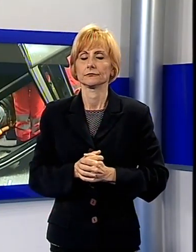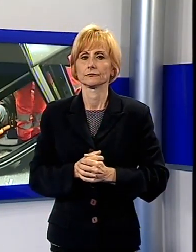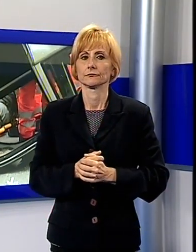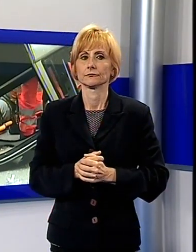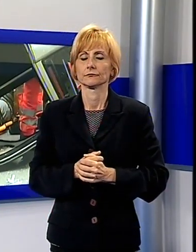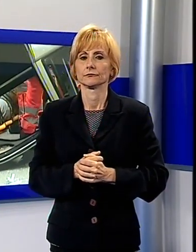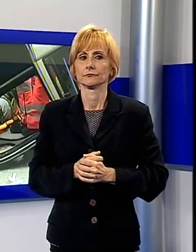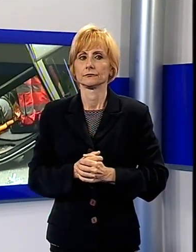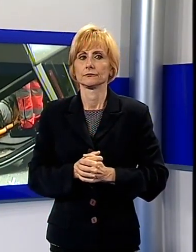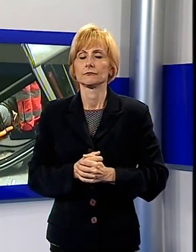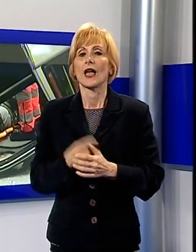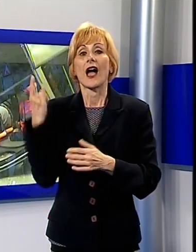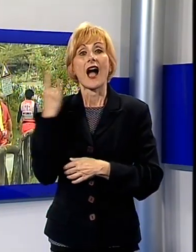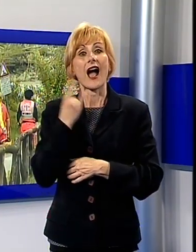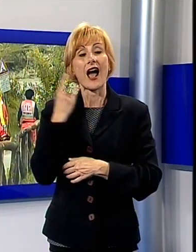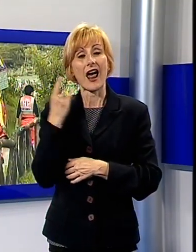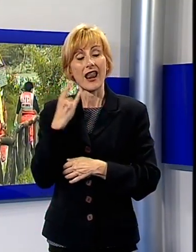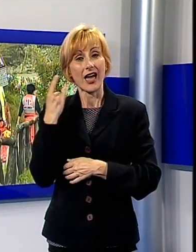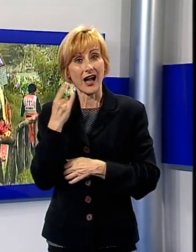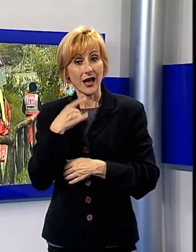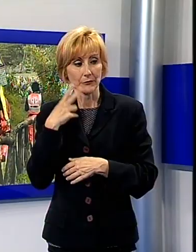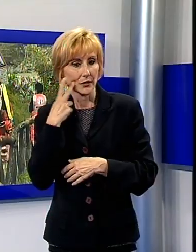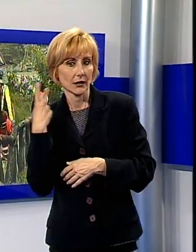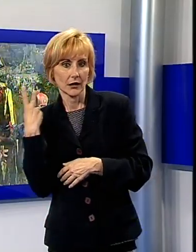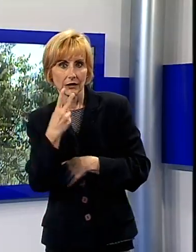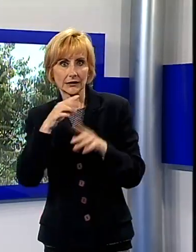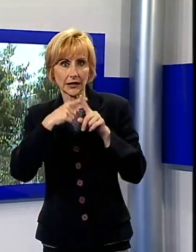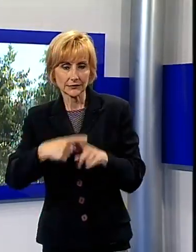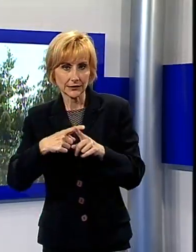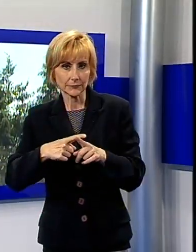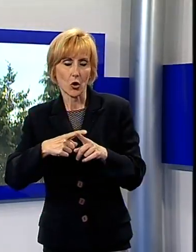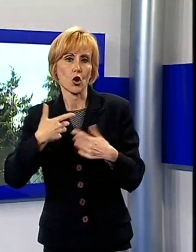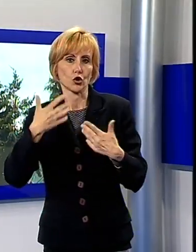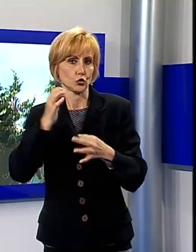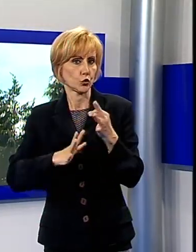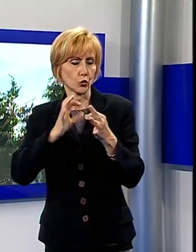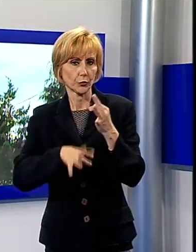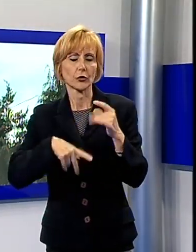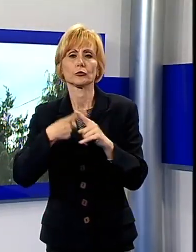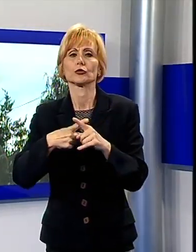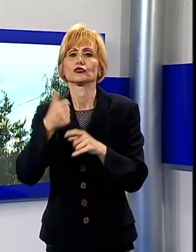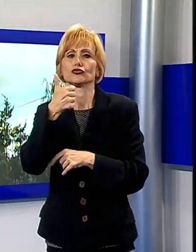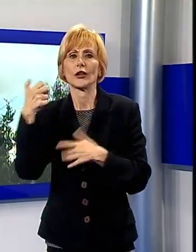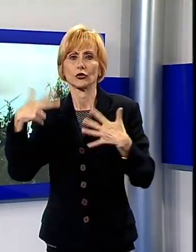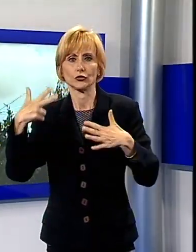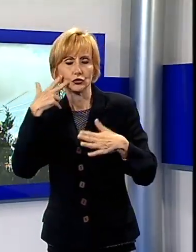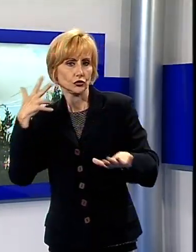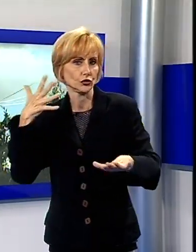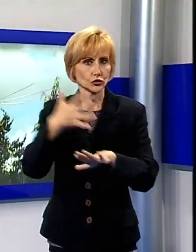sottostante. L'allarme è stato dato da alcuni passanti ed i sanitari del 118 giunti sul posto hanno ritenuto di dover